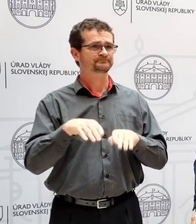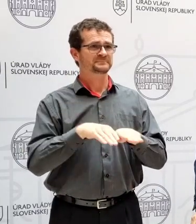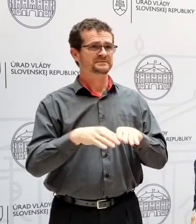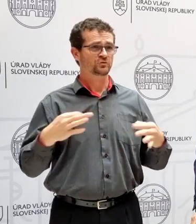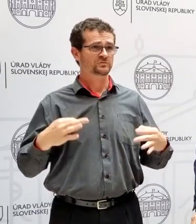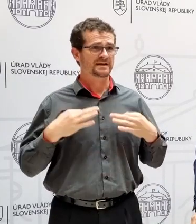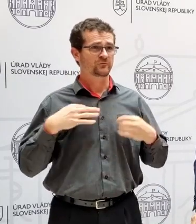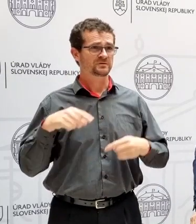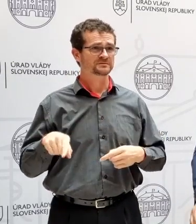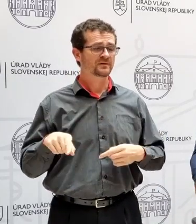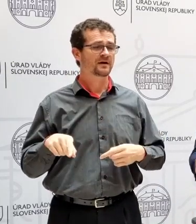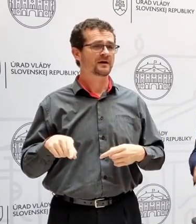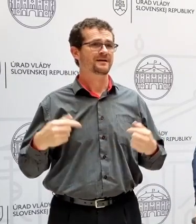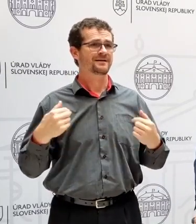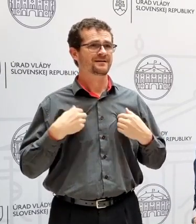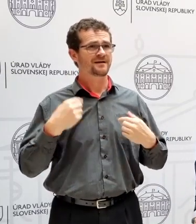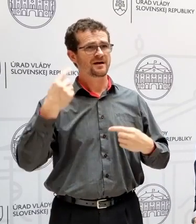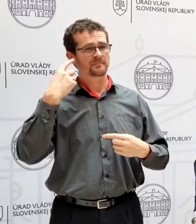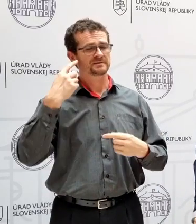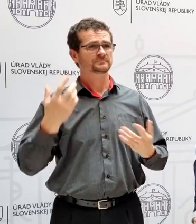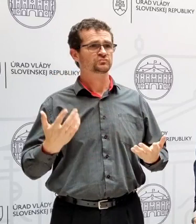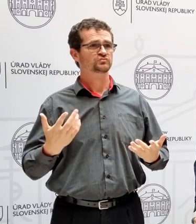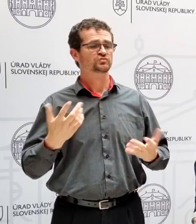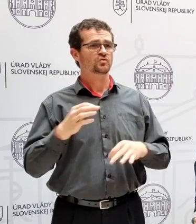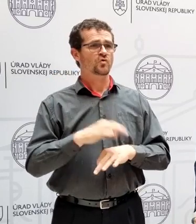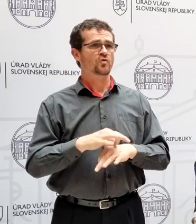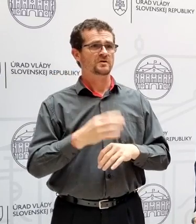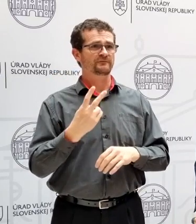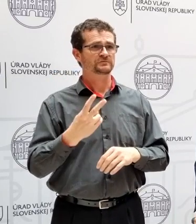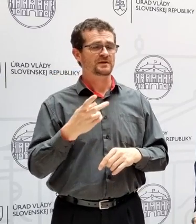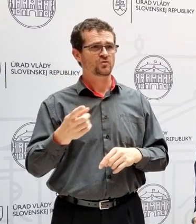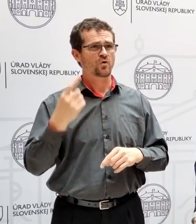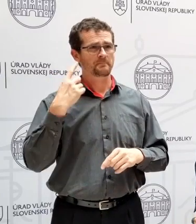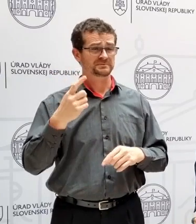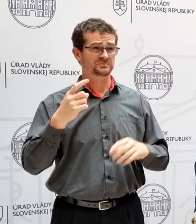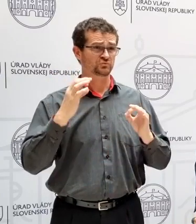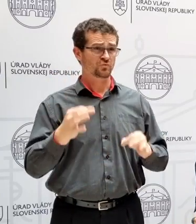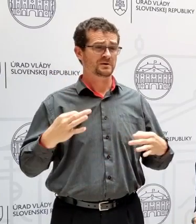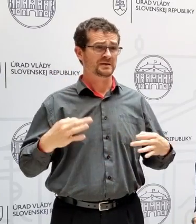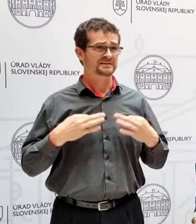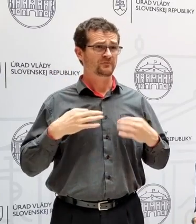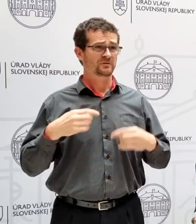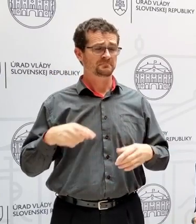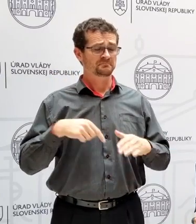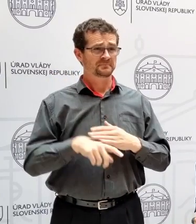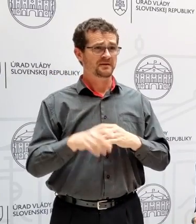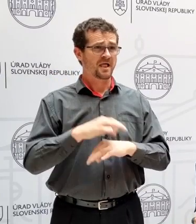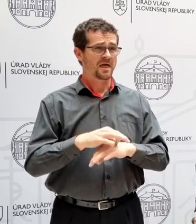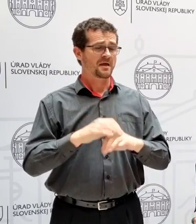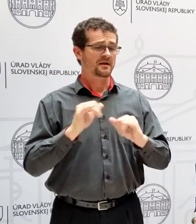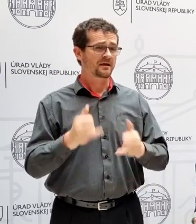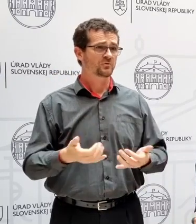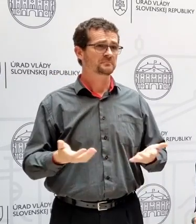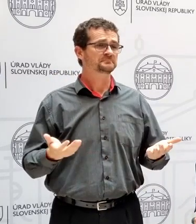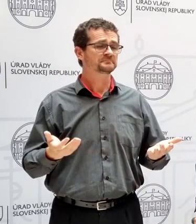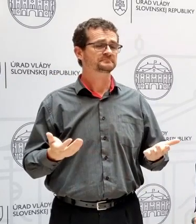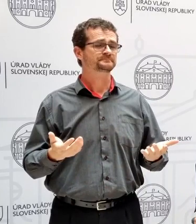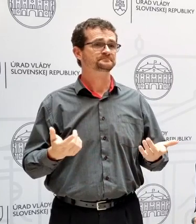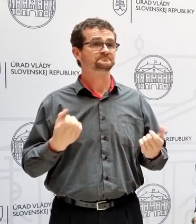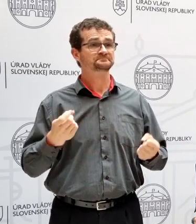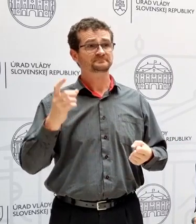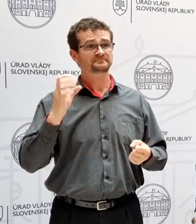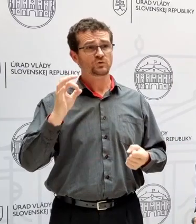ministerstvom zdravotníctva. Ja si myslím, že pán doktor Vysolajský to myslí dobre so zdravotníkmi alebo s lekármi a